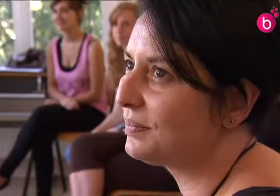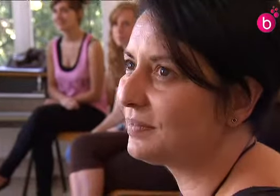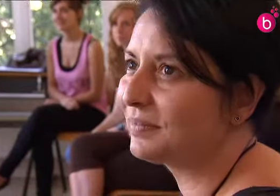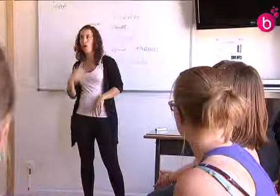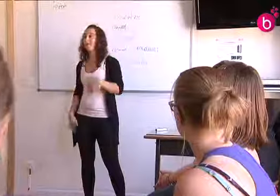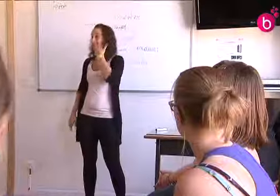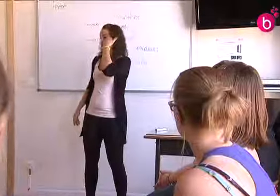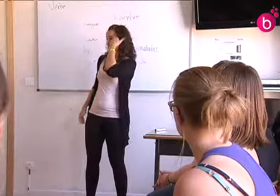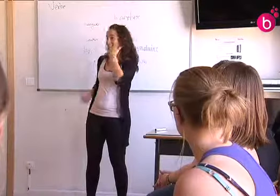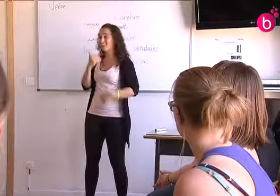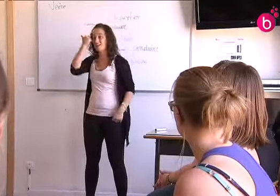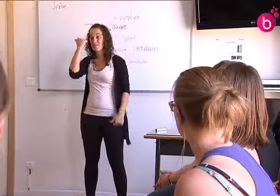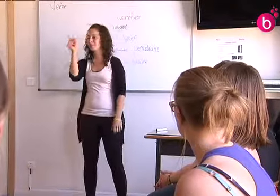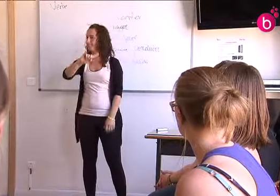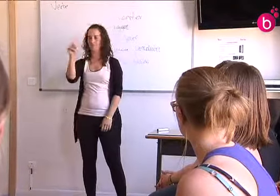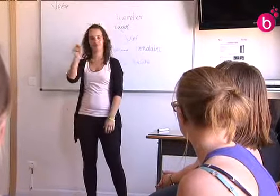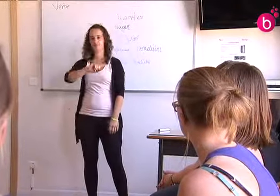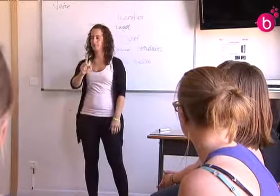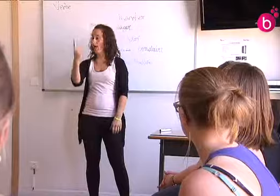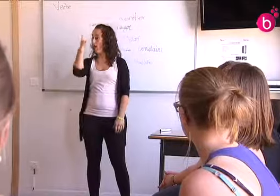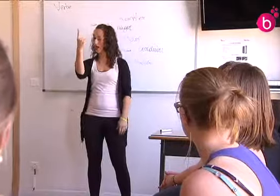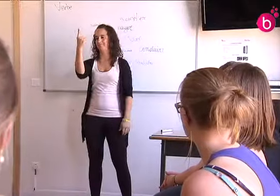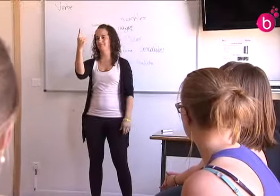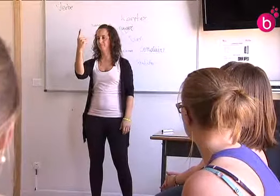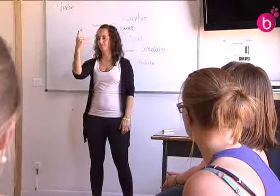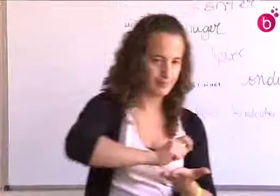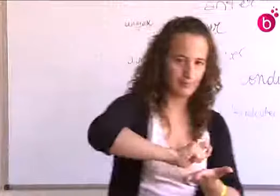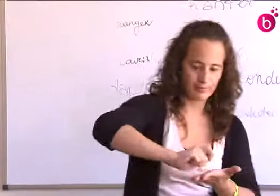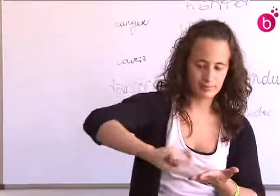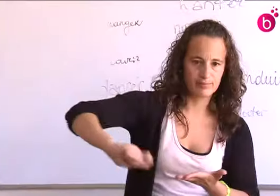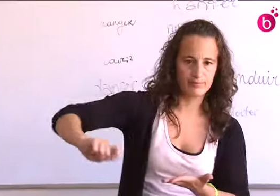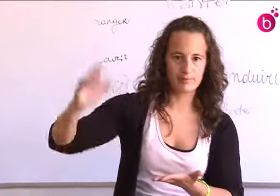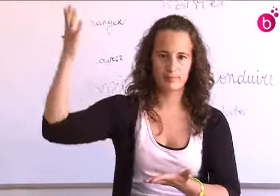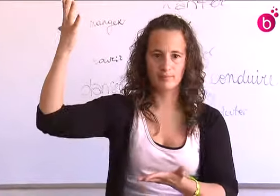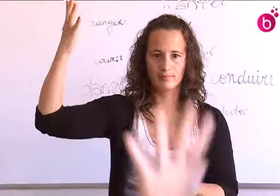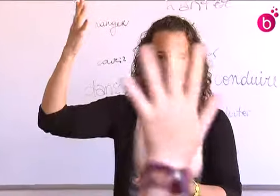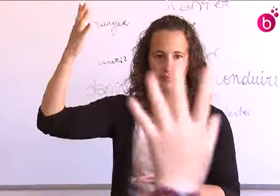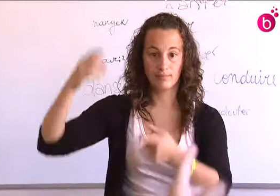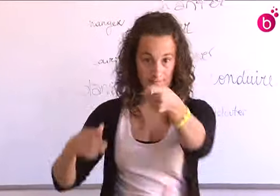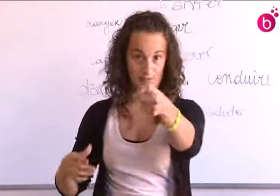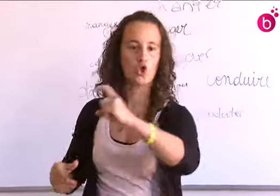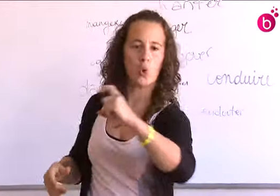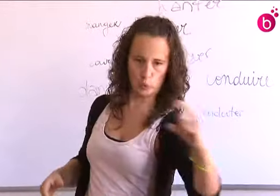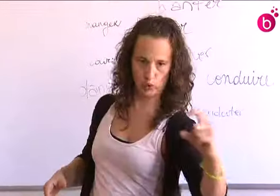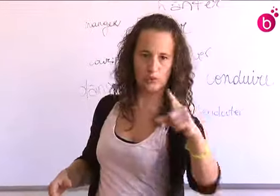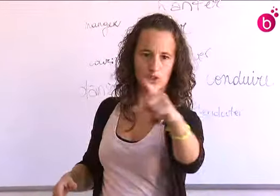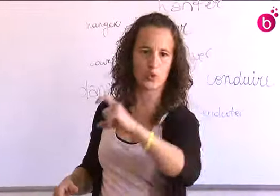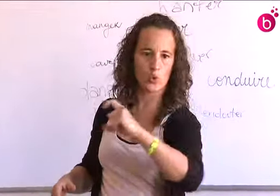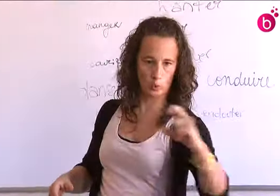en langue des signes, c'est une première dans la Fédération Wallonie-Bruxelles. Susanna, elle-même sourde, est aux commandes de la classe. On a